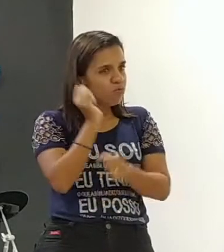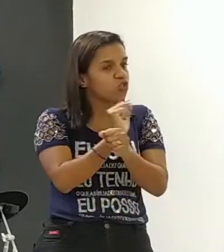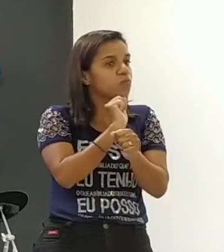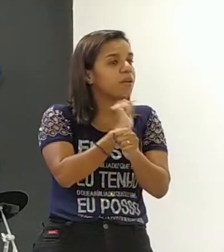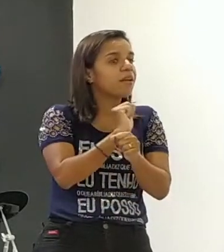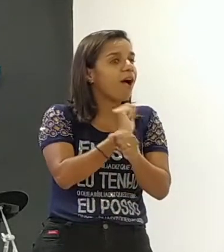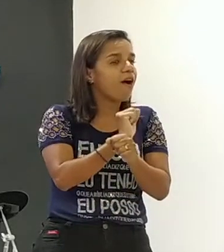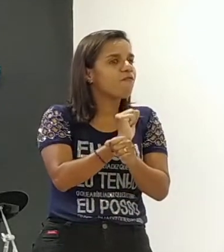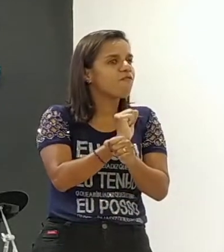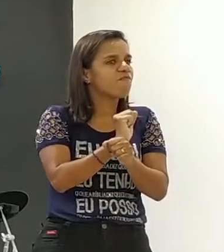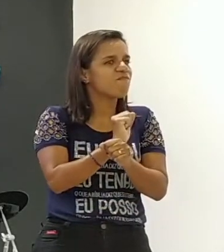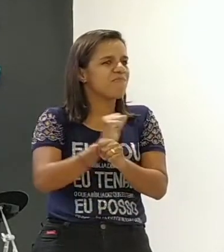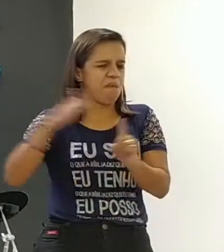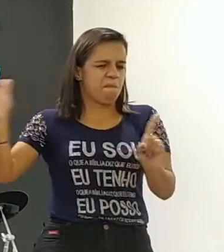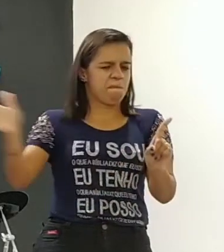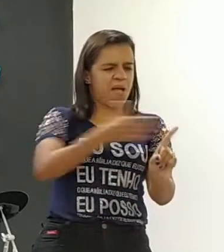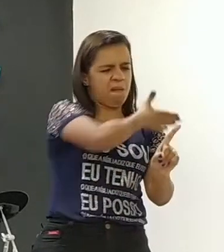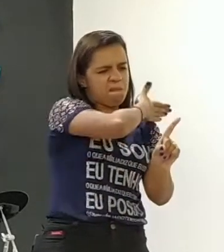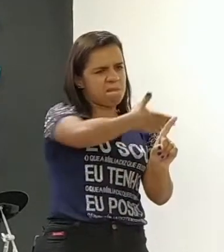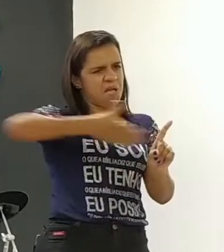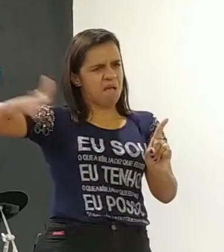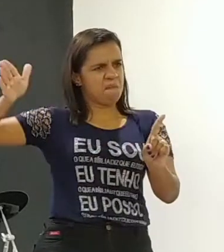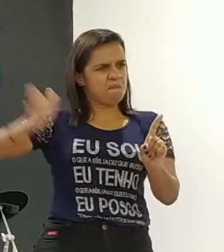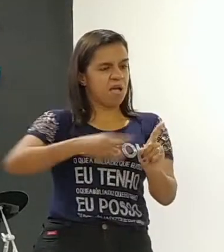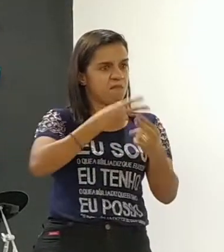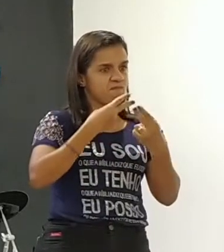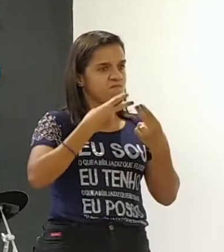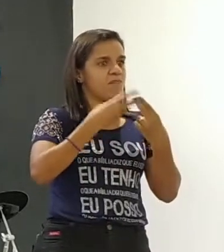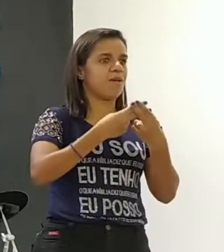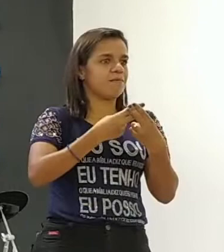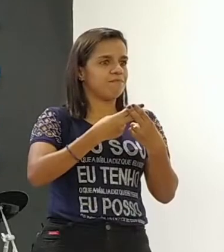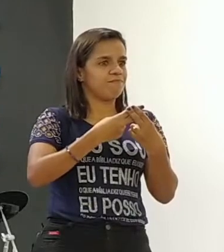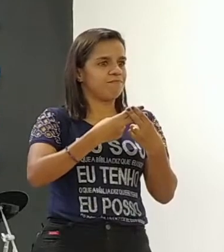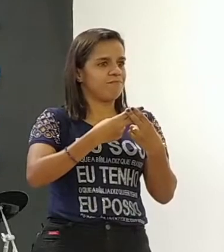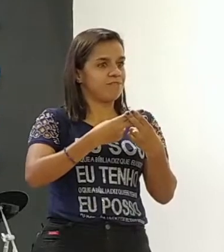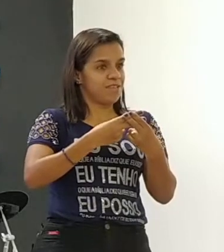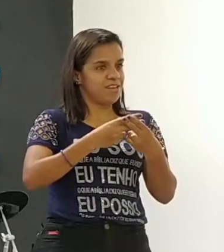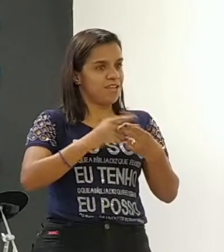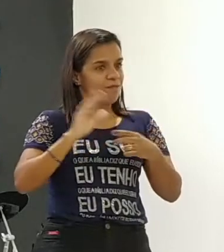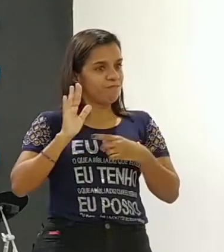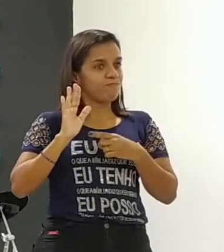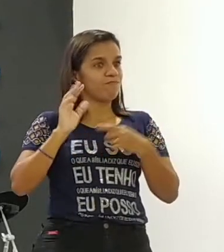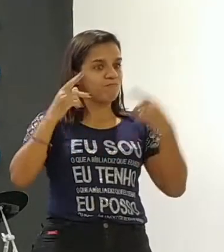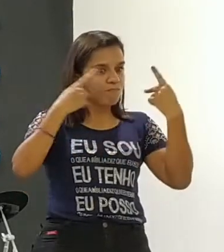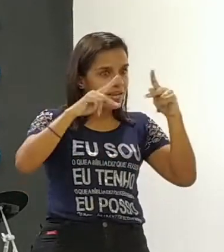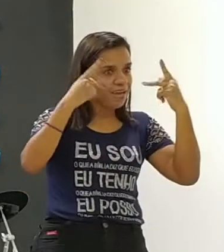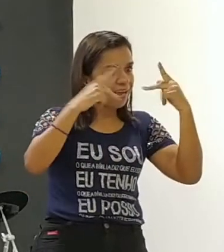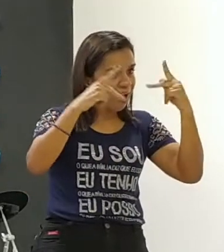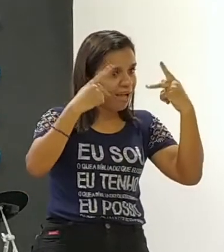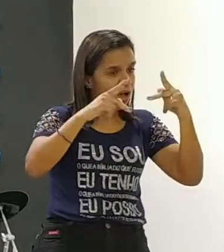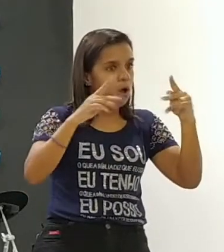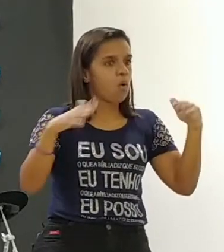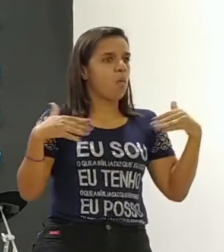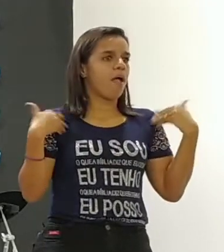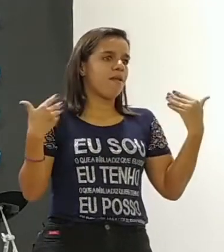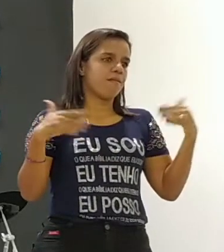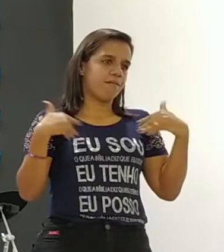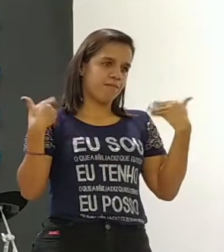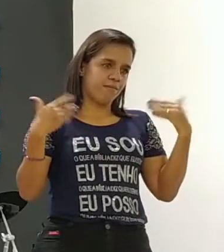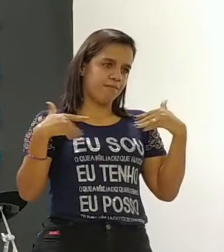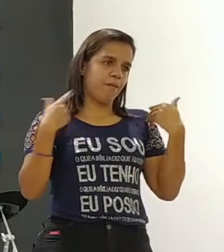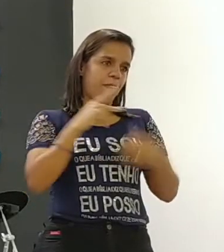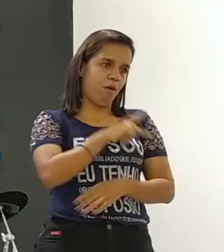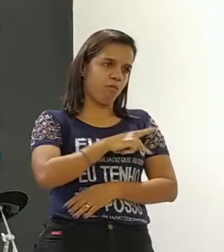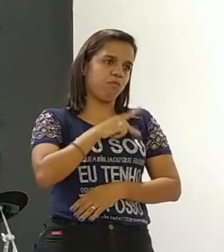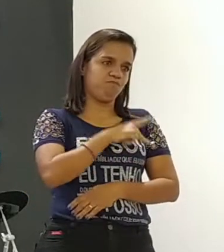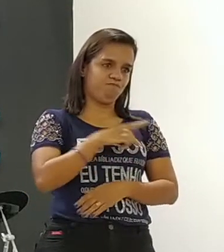eram açoites e prisões, e ele queria anunciar o Evangelho com alegria, para dar testemunho do Evangelho da graça de